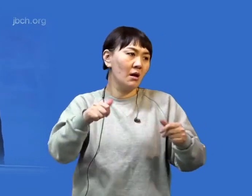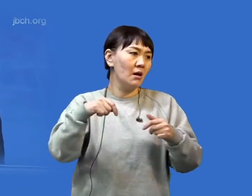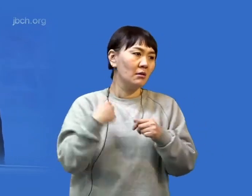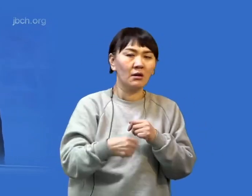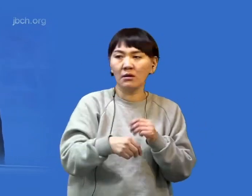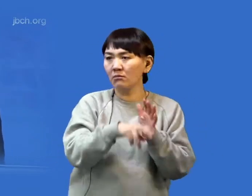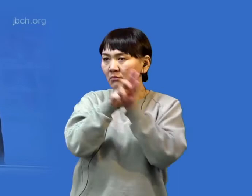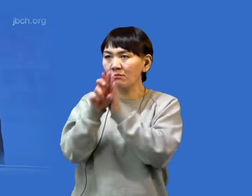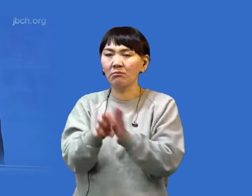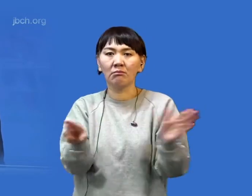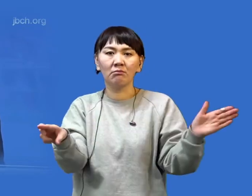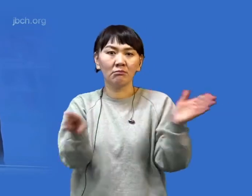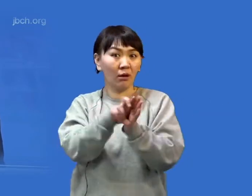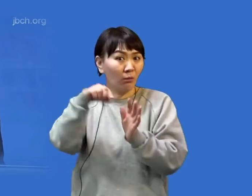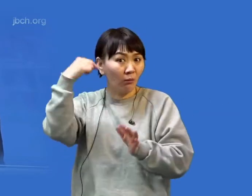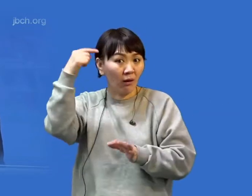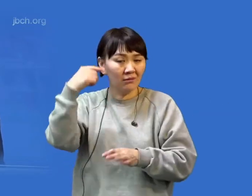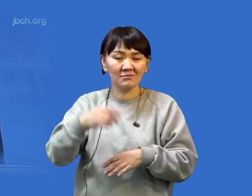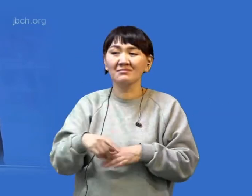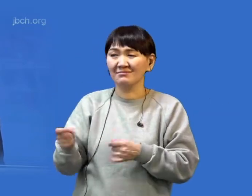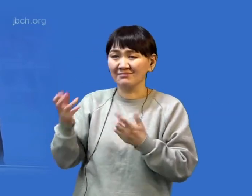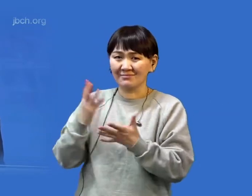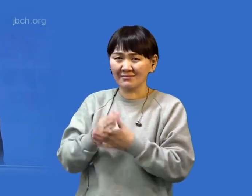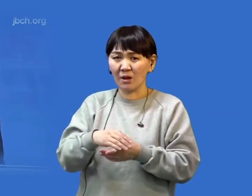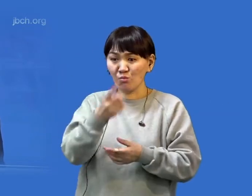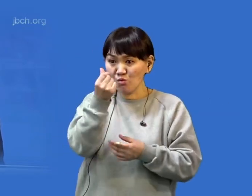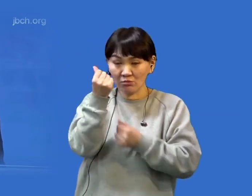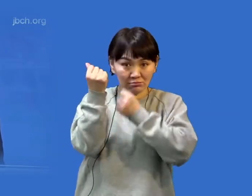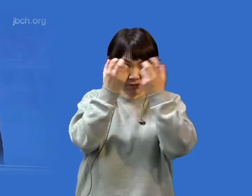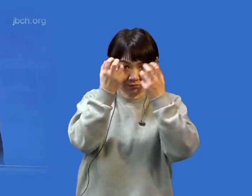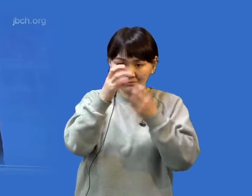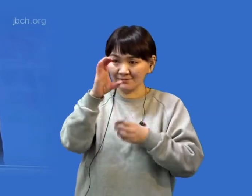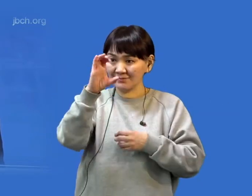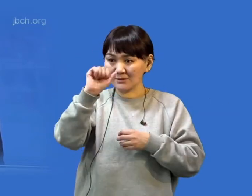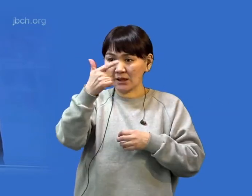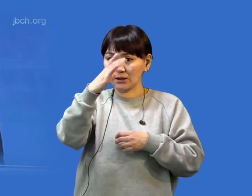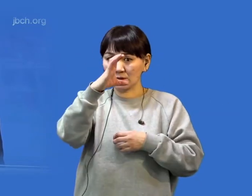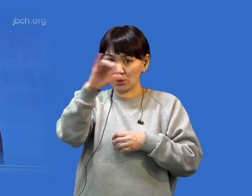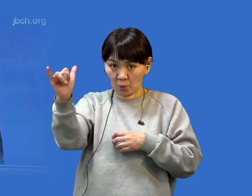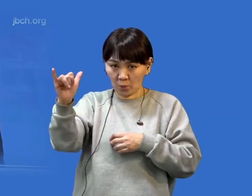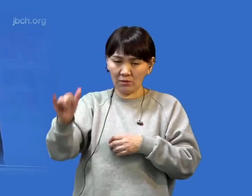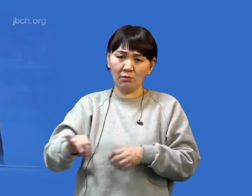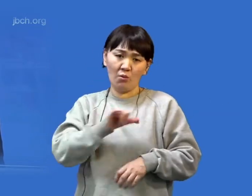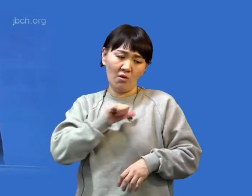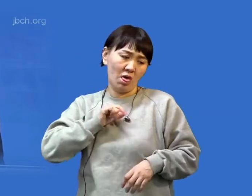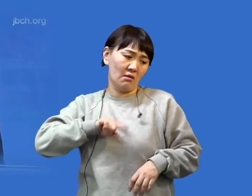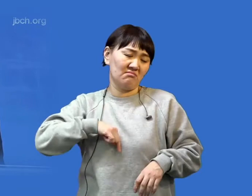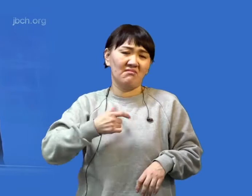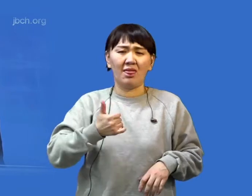Мөнгөнд дурлагч саксу их цантай гэж байна. Өөрөө сайрахдаг.